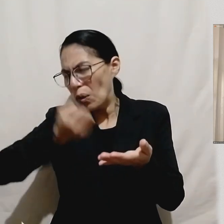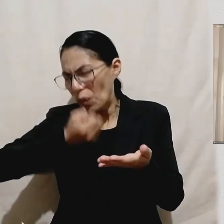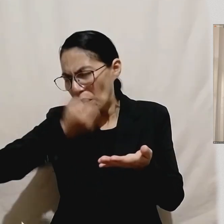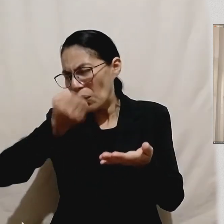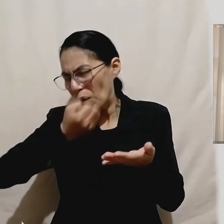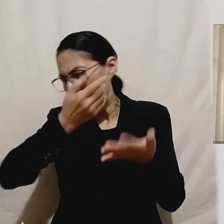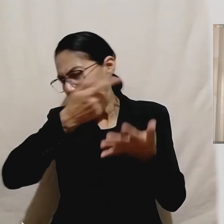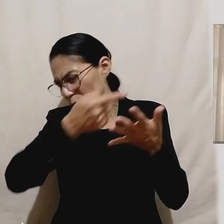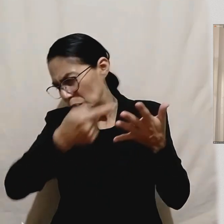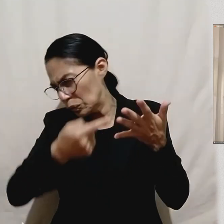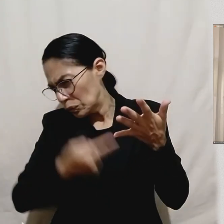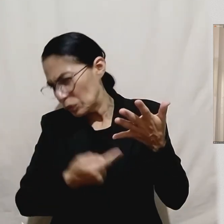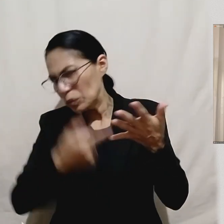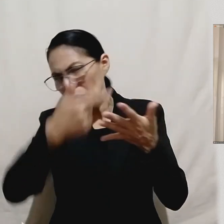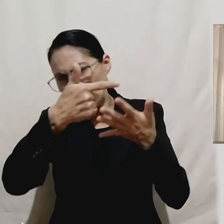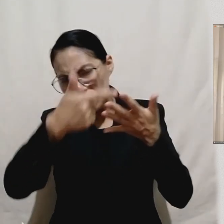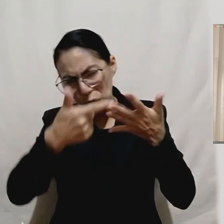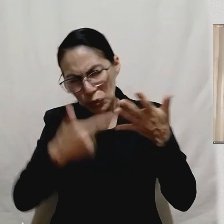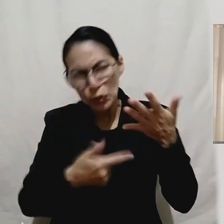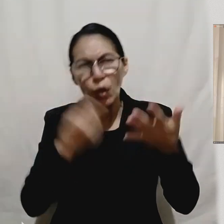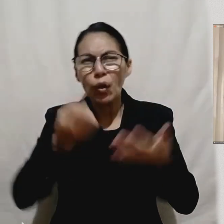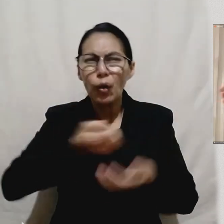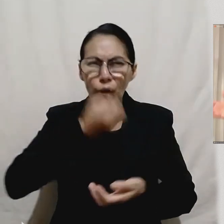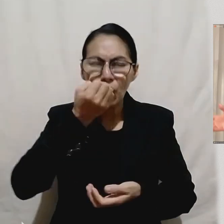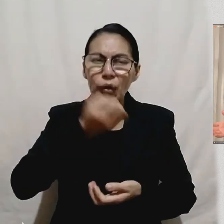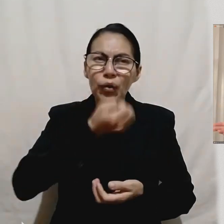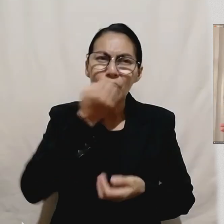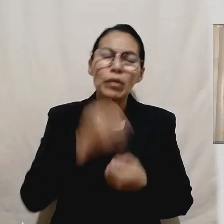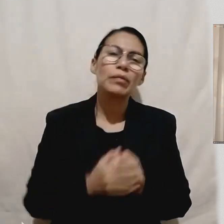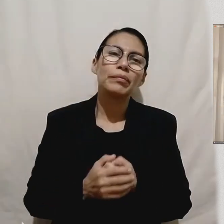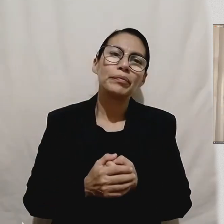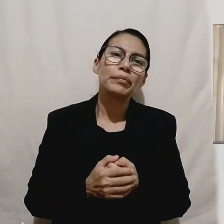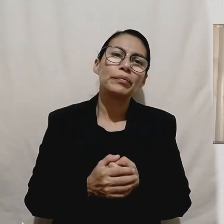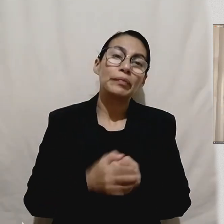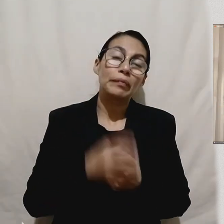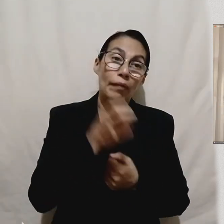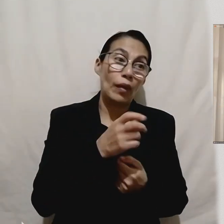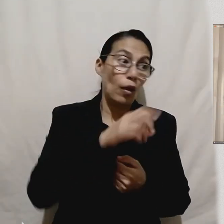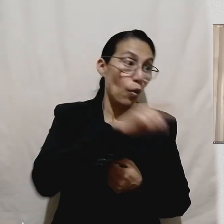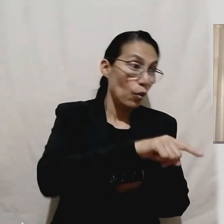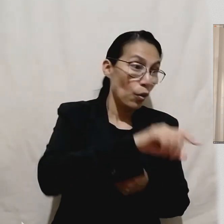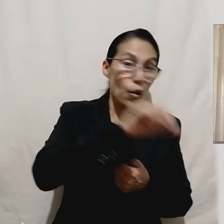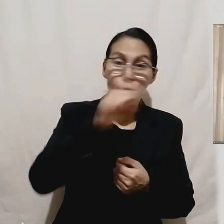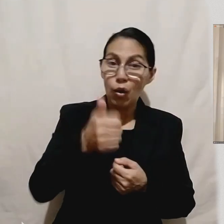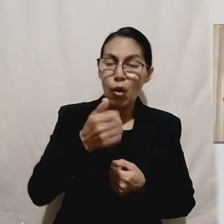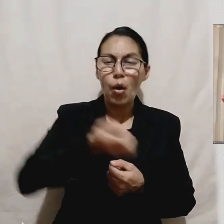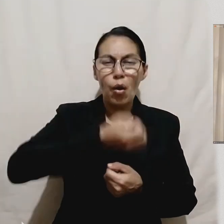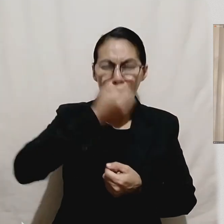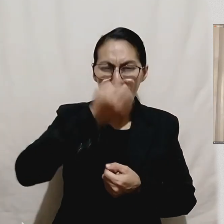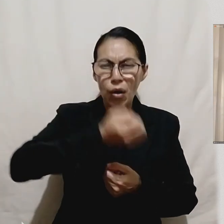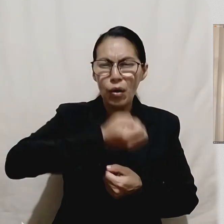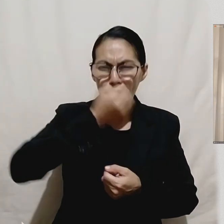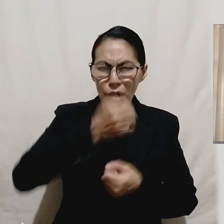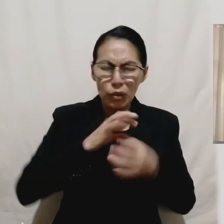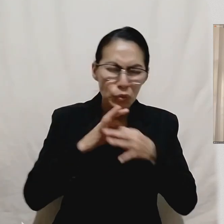del Espíritu Santo donde oremos los unos por los otros y veamos todos La gloria de Dios de